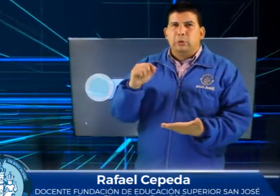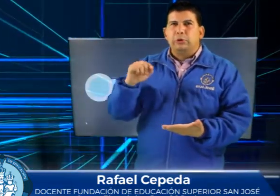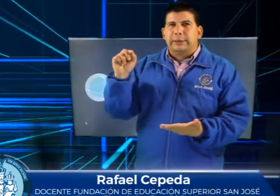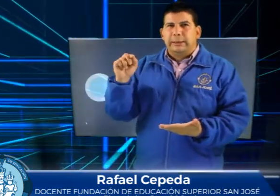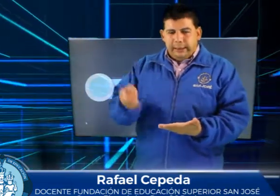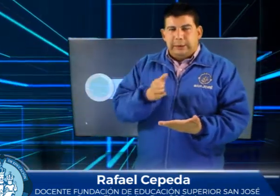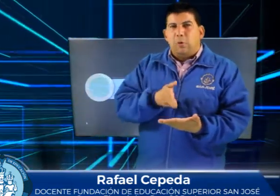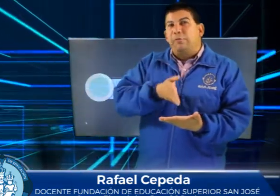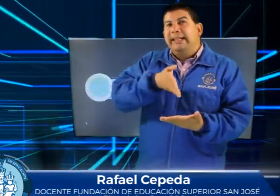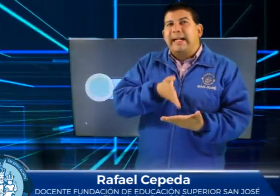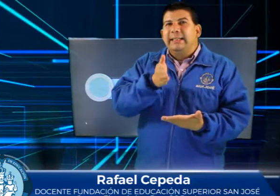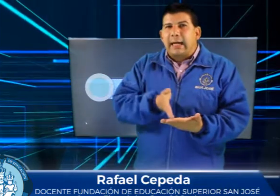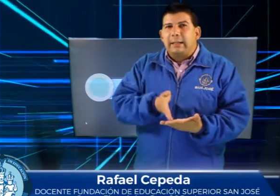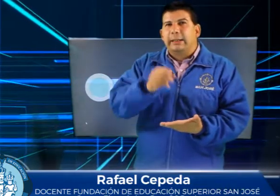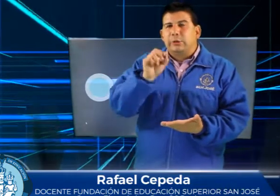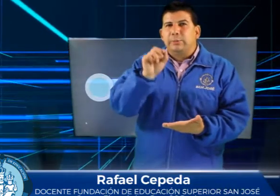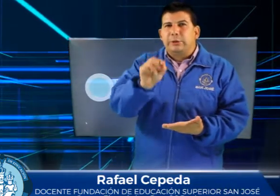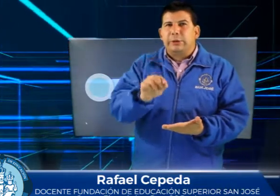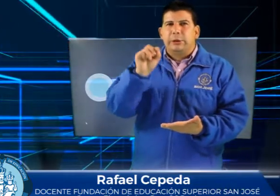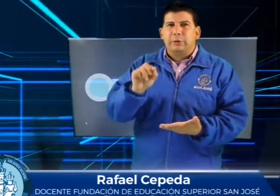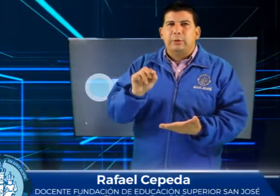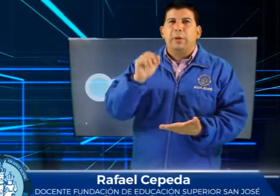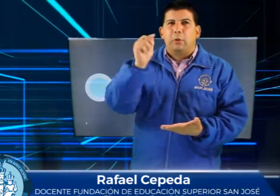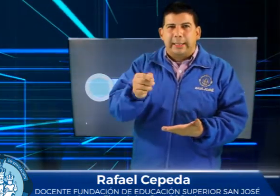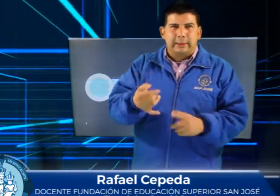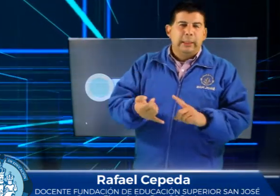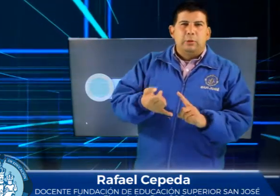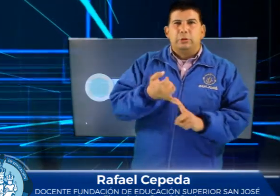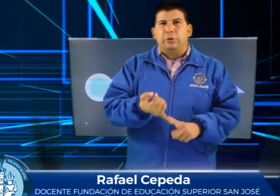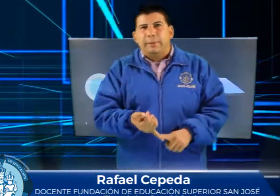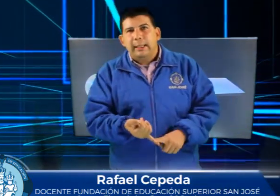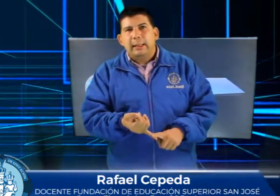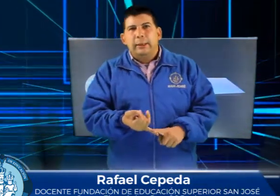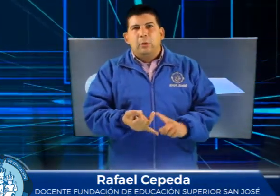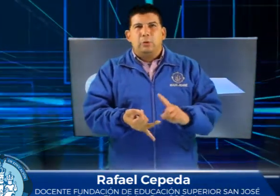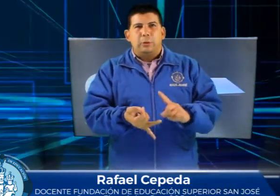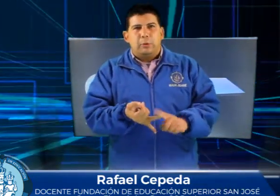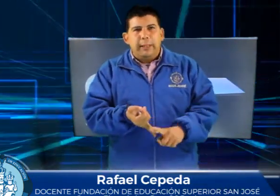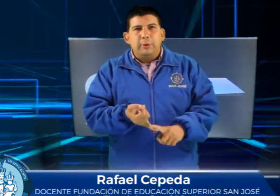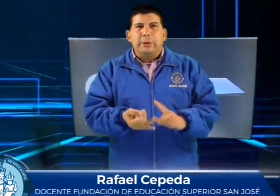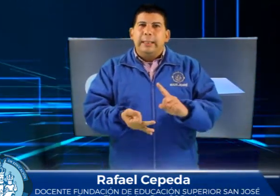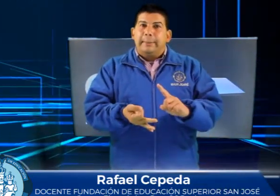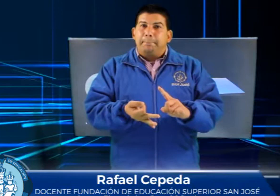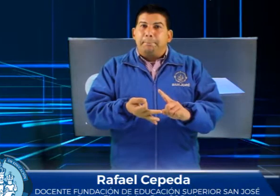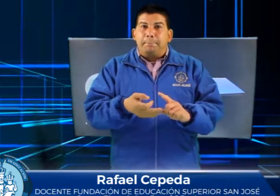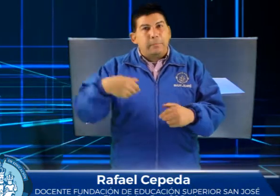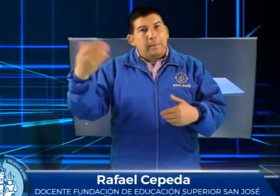muchos dicen sino fiscalizar que esos impuestos estén usando en lo que es construcción de villas uso de colegios un